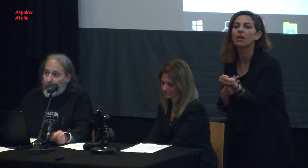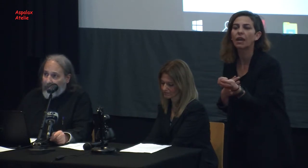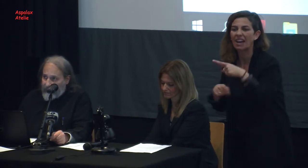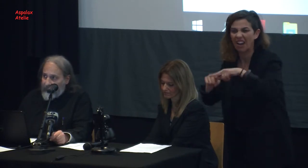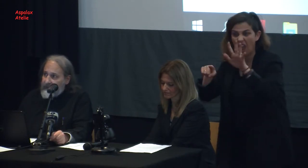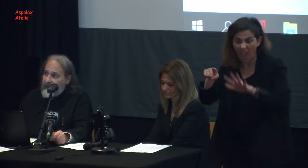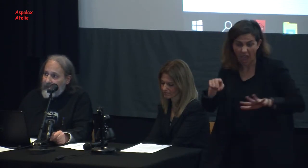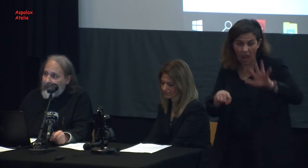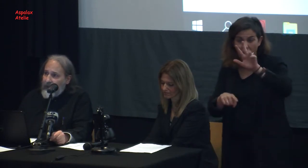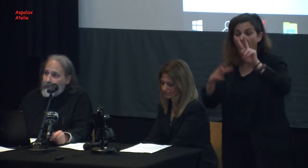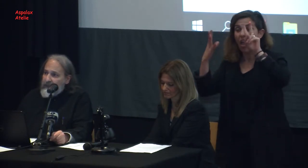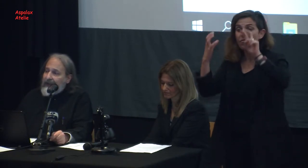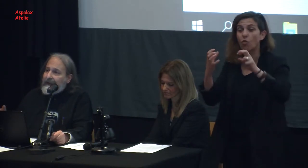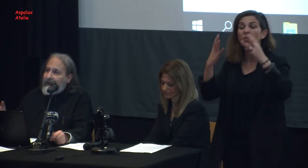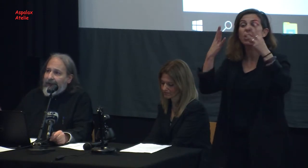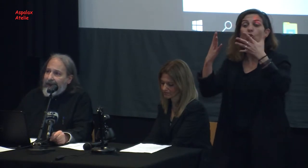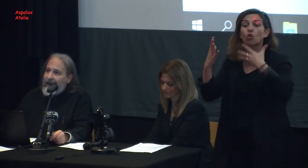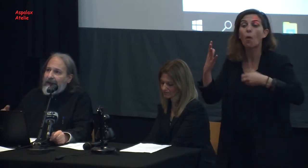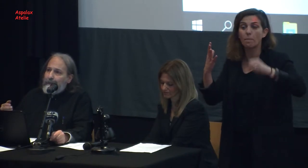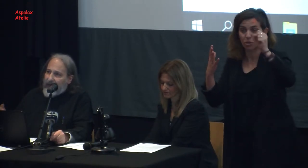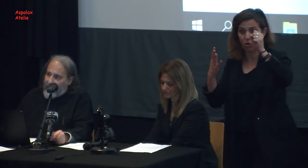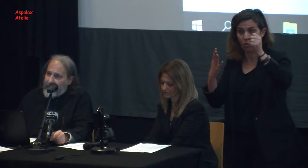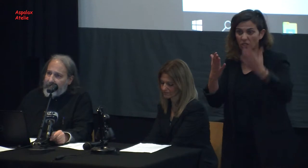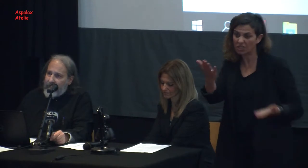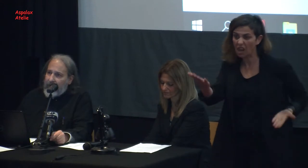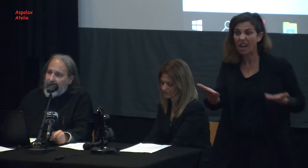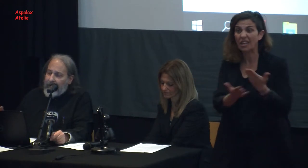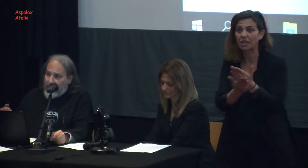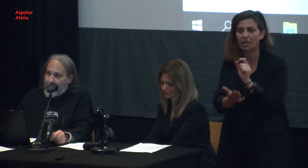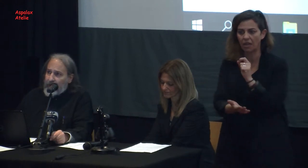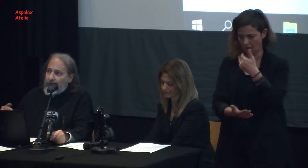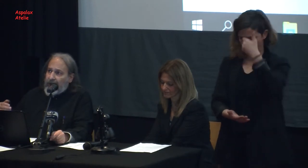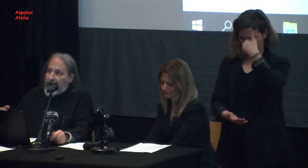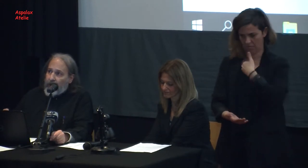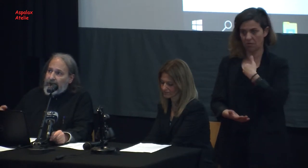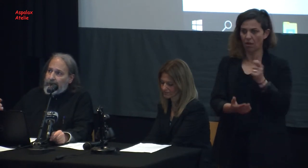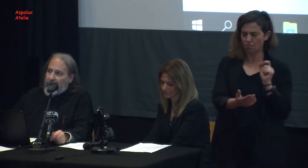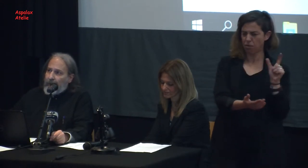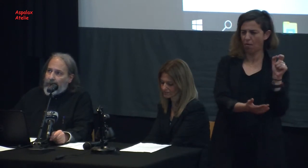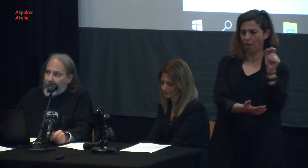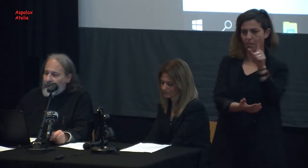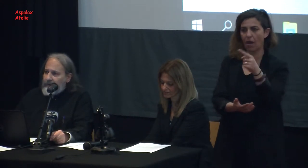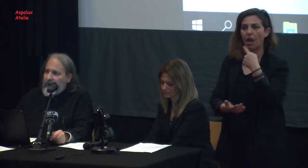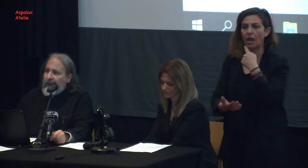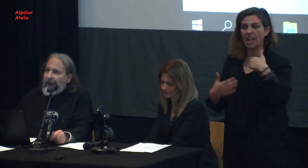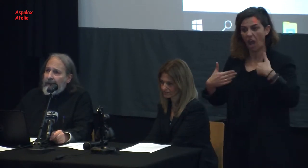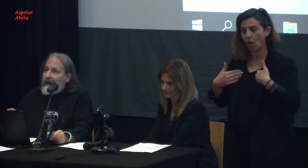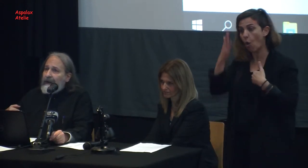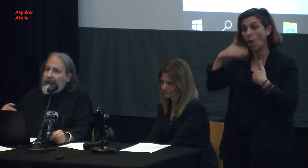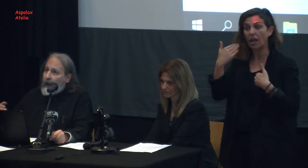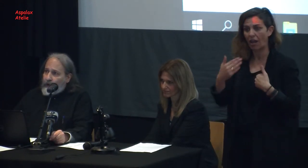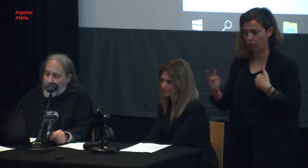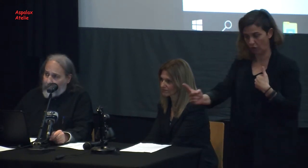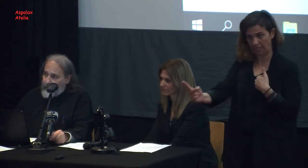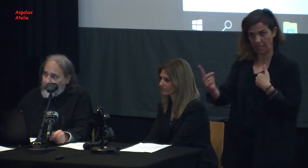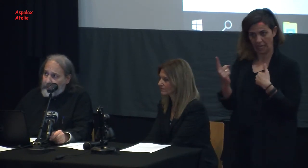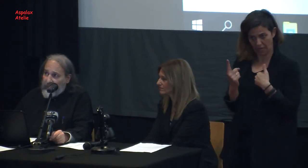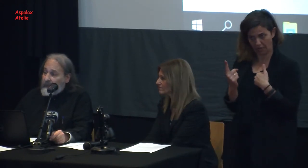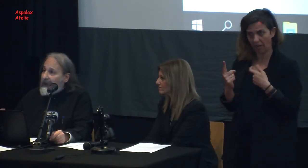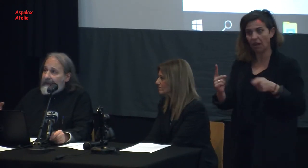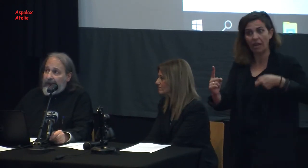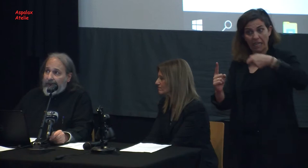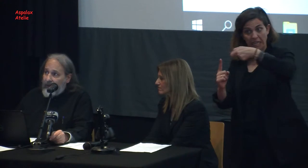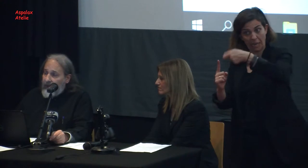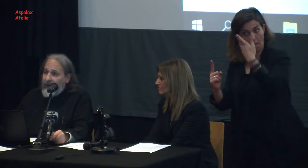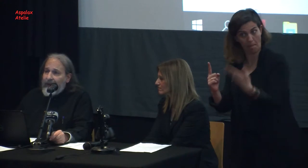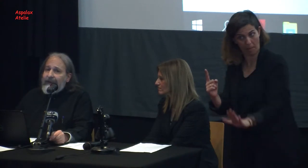78 Μητροπολίτες, μία καταγγελία για μένα, λέγοντας ότι κοινώνησα τους καθολικούς, δεν είναι πια ορθόδοξος,